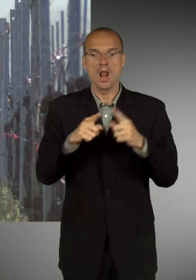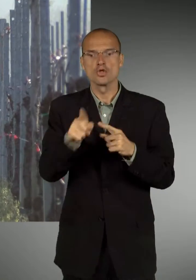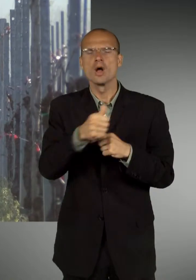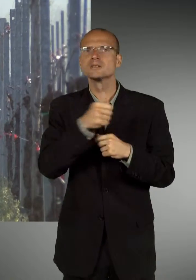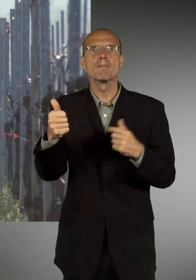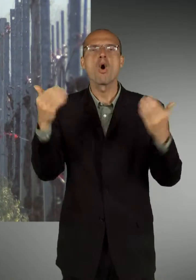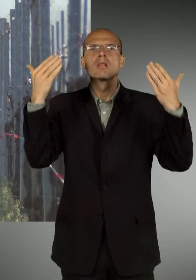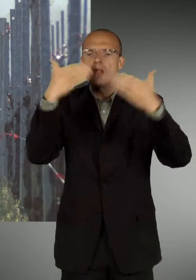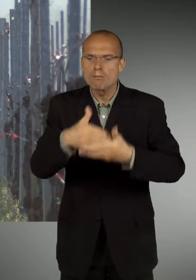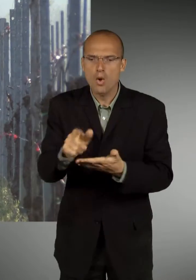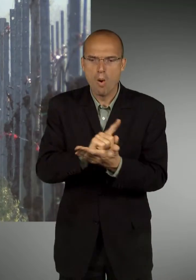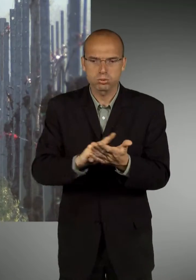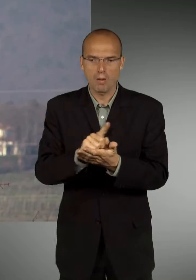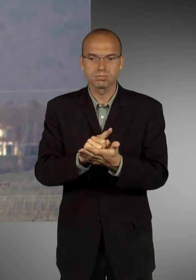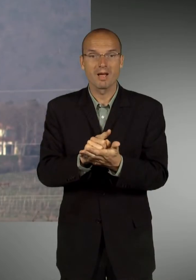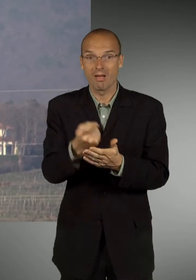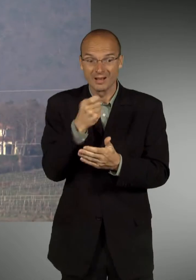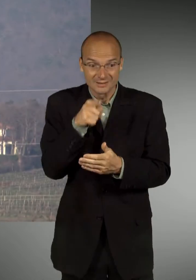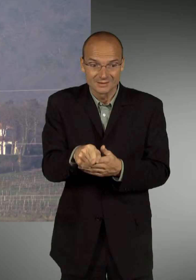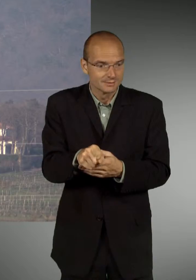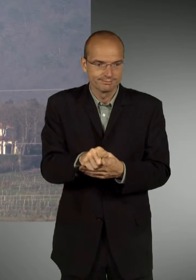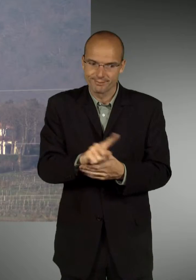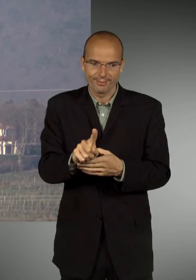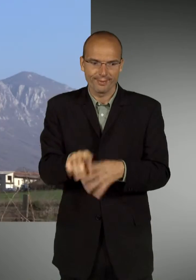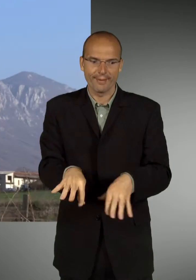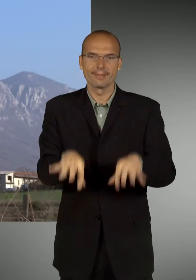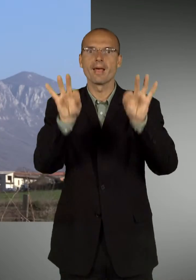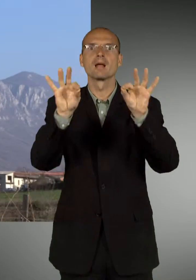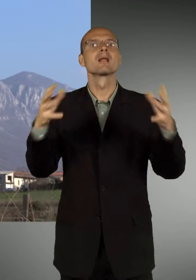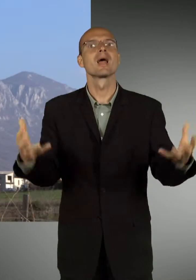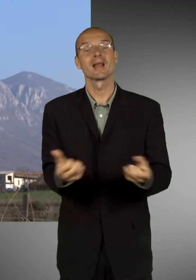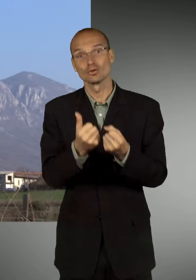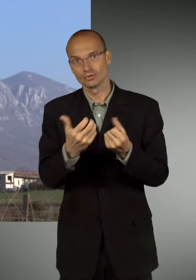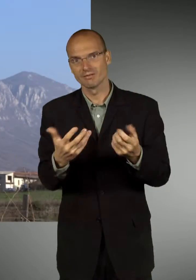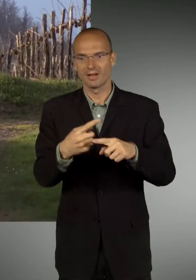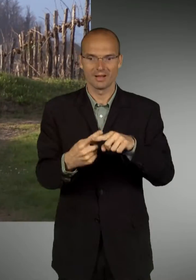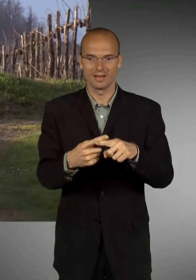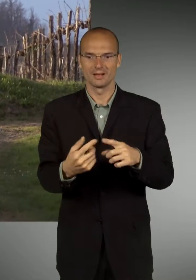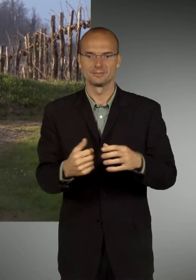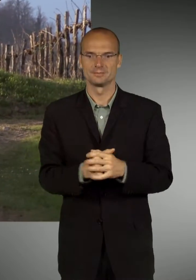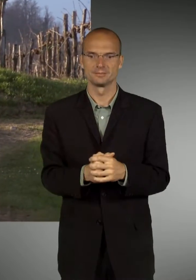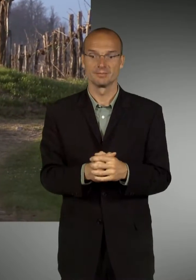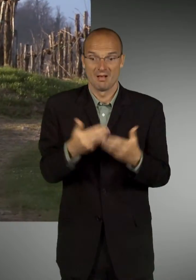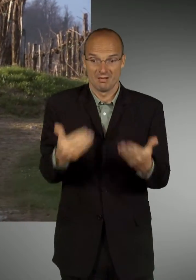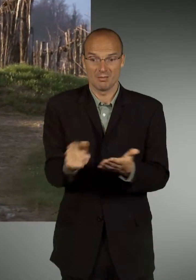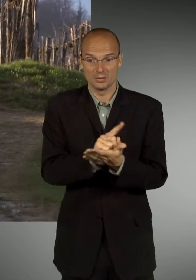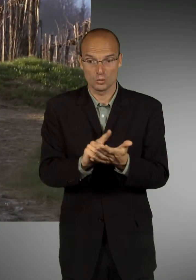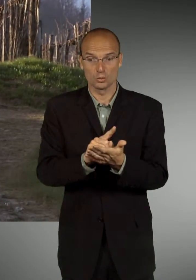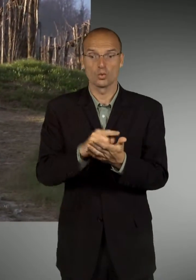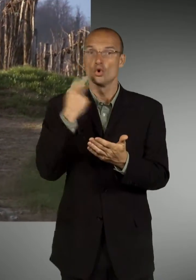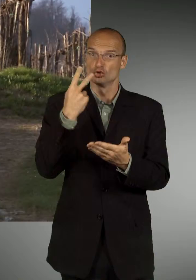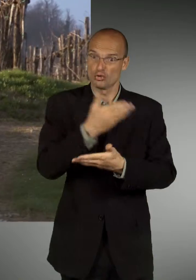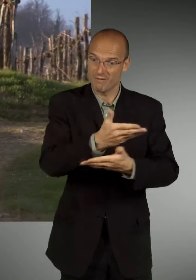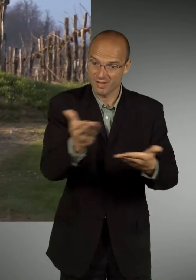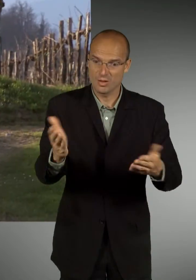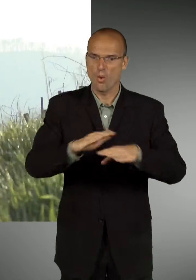oppure è un periodo che è veramente buio da cui non potremo uscirci. In questo momento